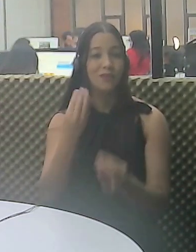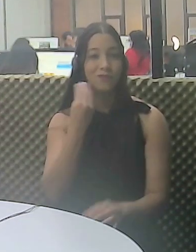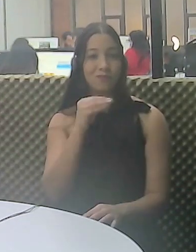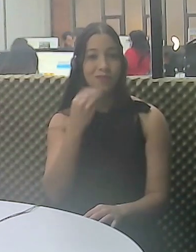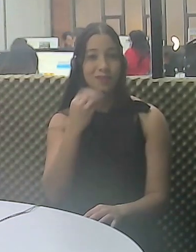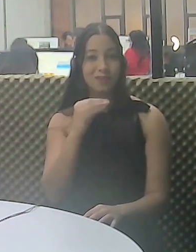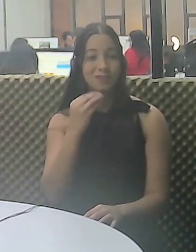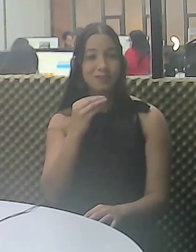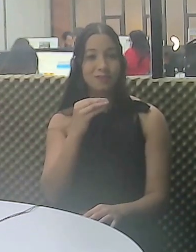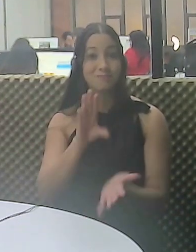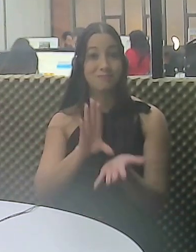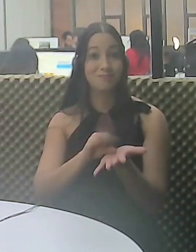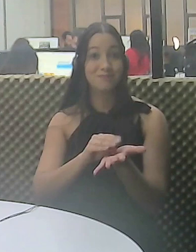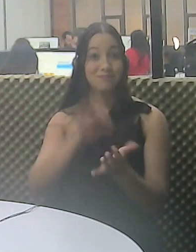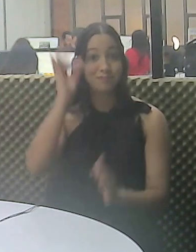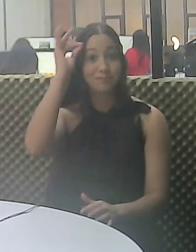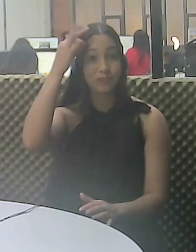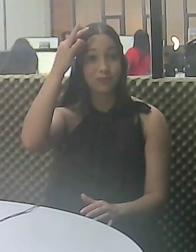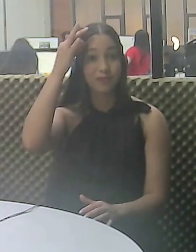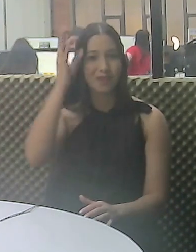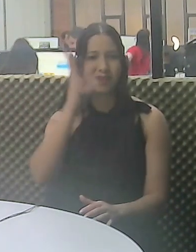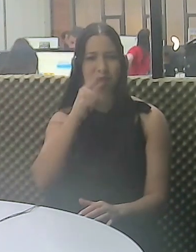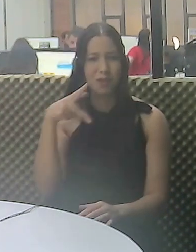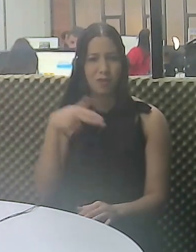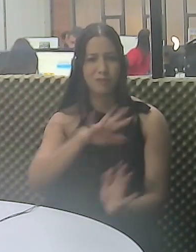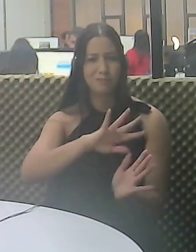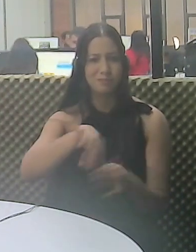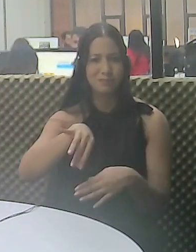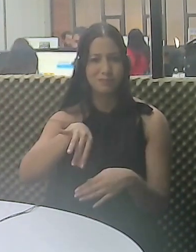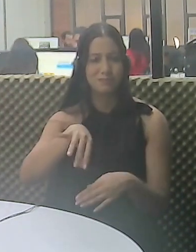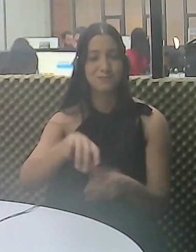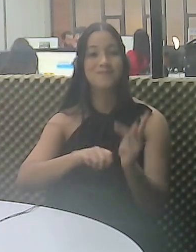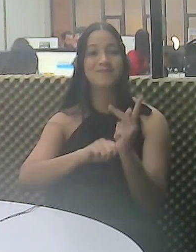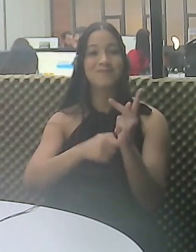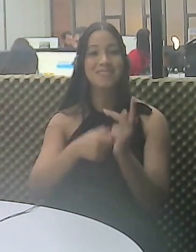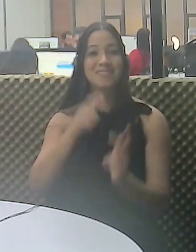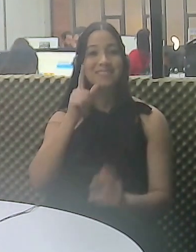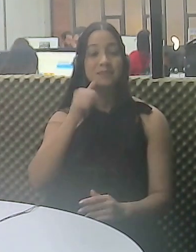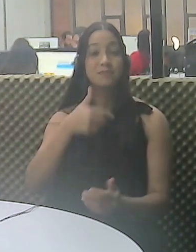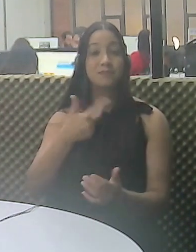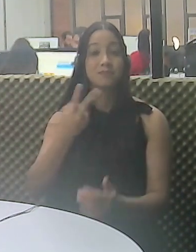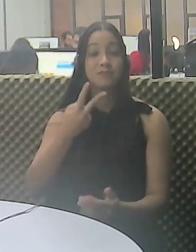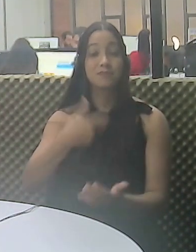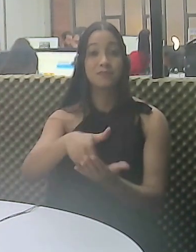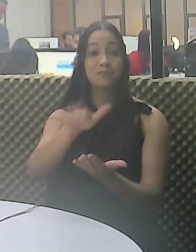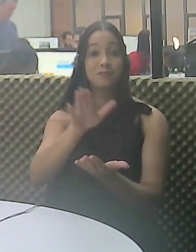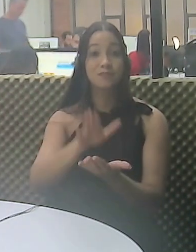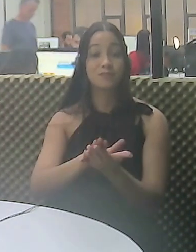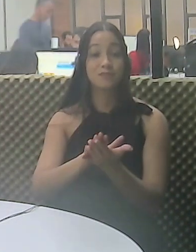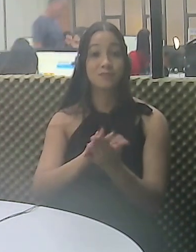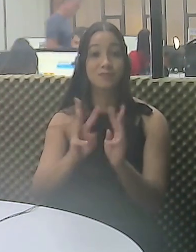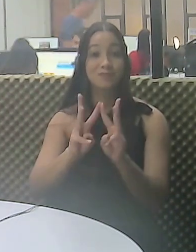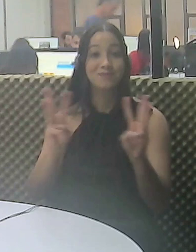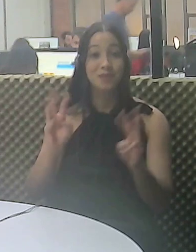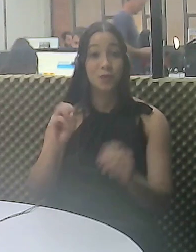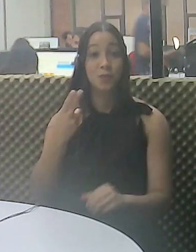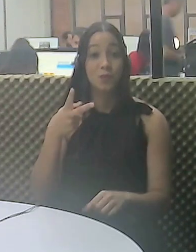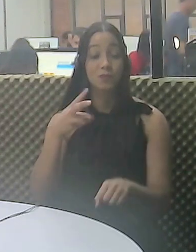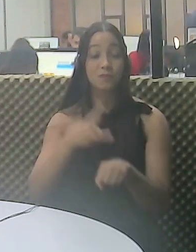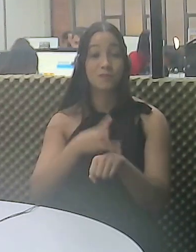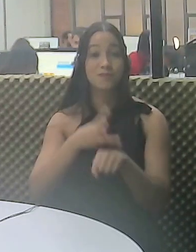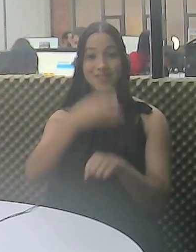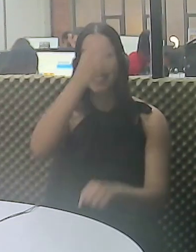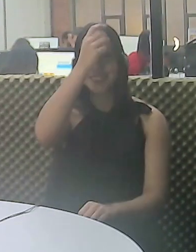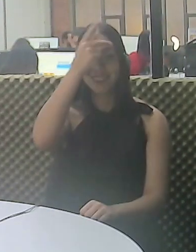prático, dá baixa na hora e evita demoras e cortes. O Pix do Demai já está nas segundas vias que você acessa pelo portal ou zap